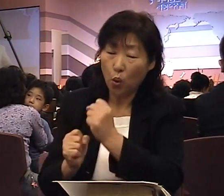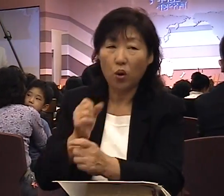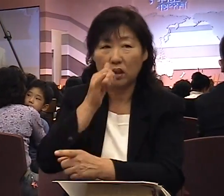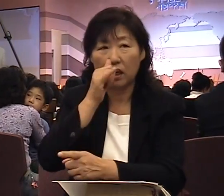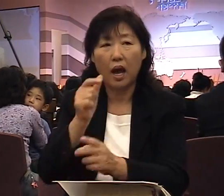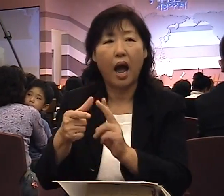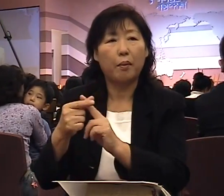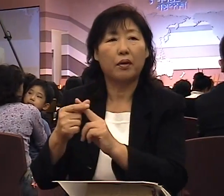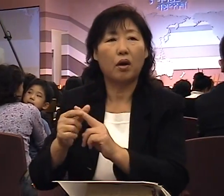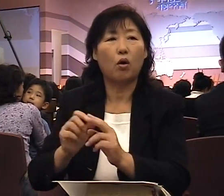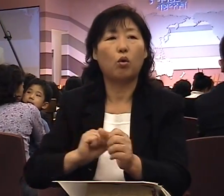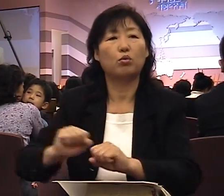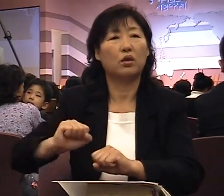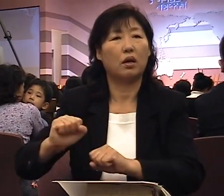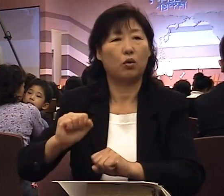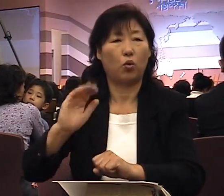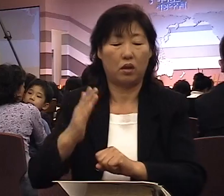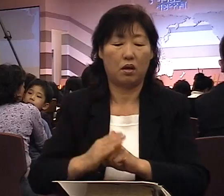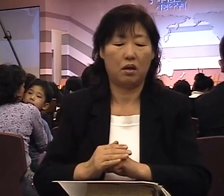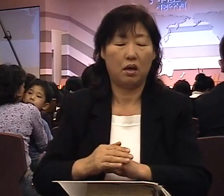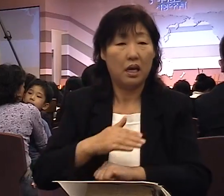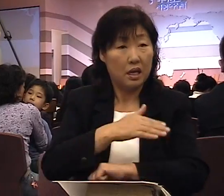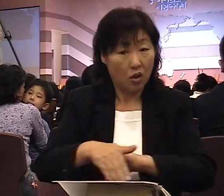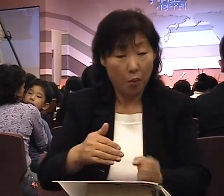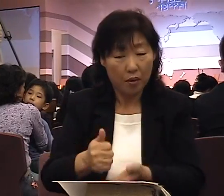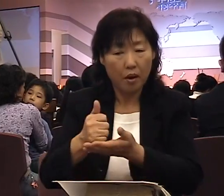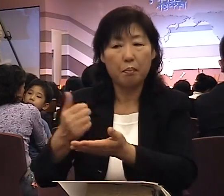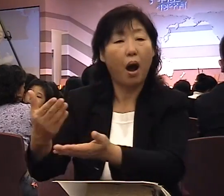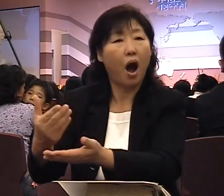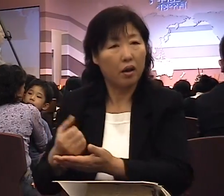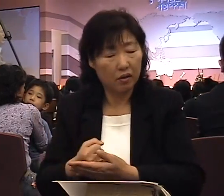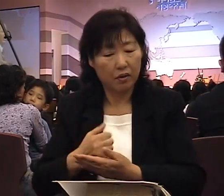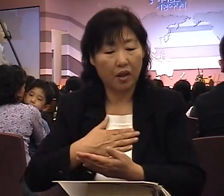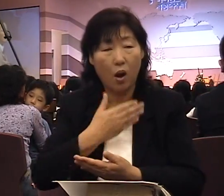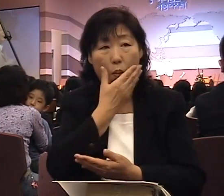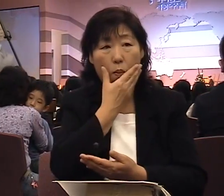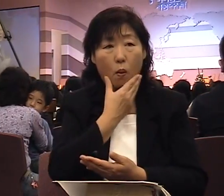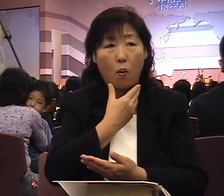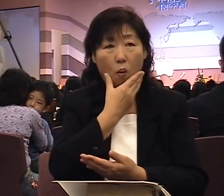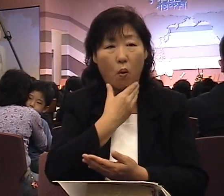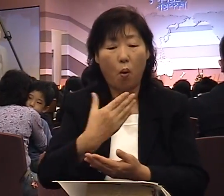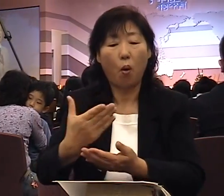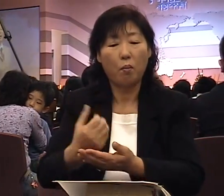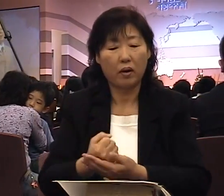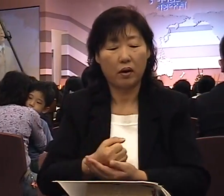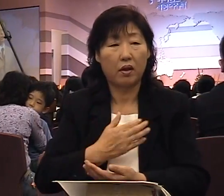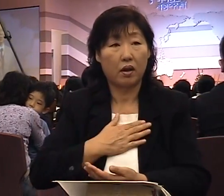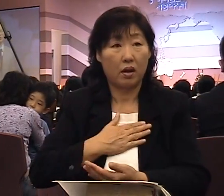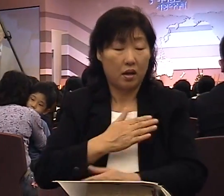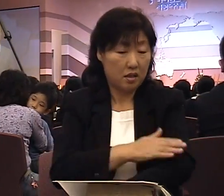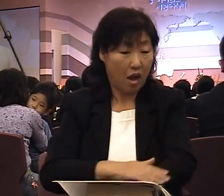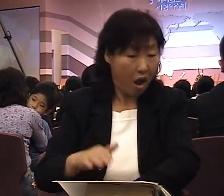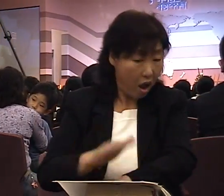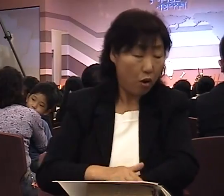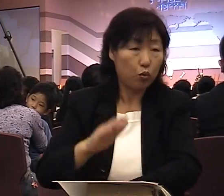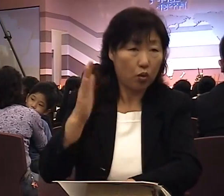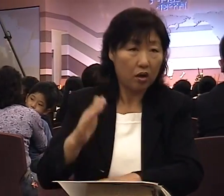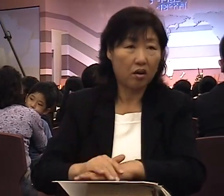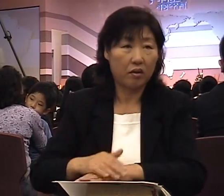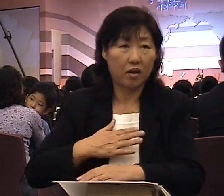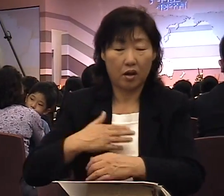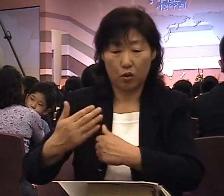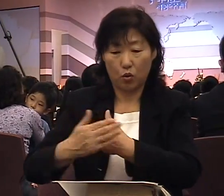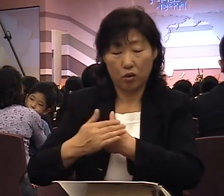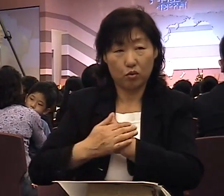같이 움직여야죠. 그렇죠? 섭리를 받는 것, 내가 복받는 것, 내가 잘 되는 것, 나를 도와주시는